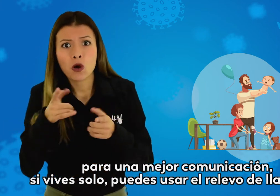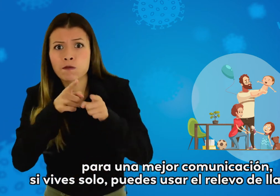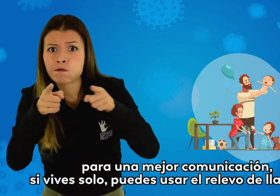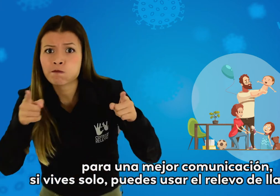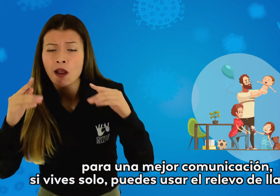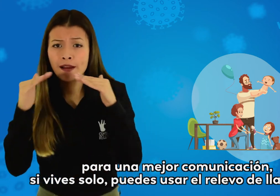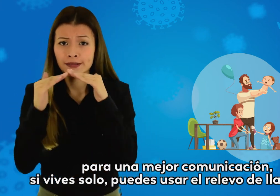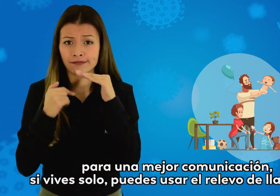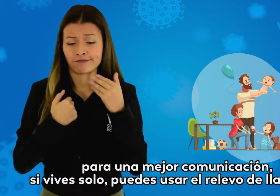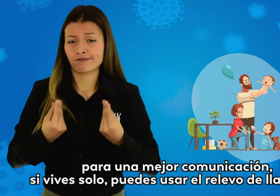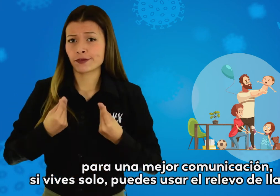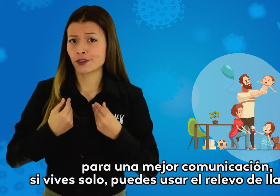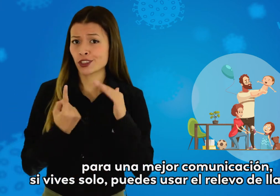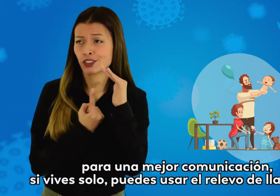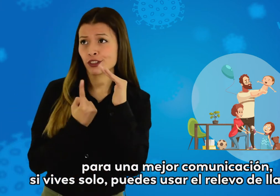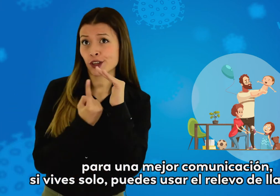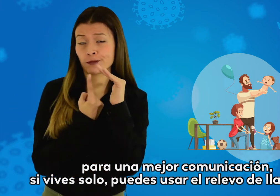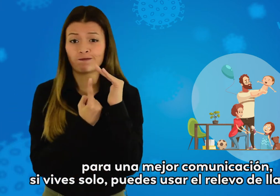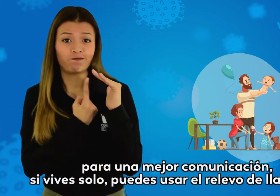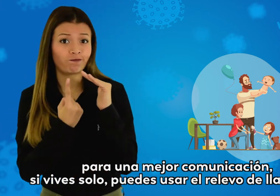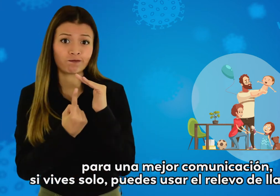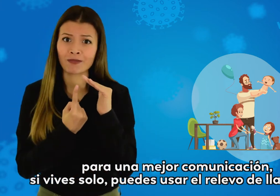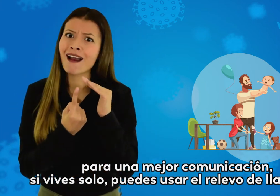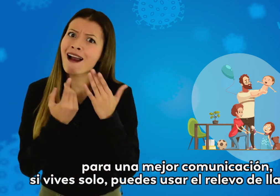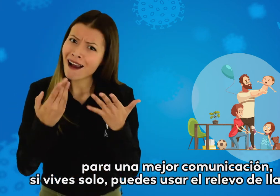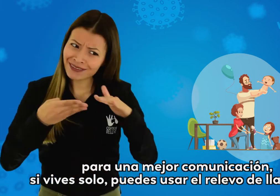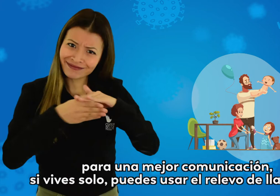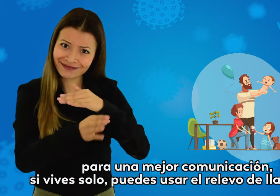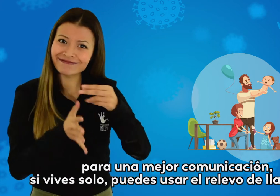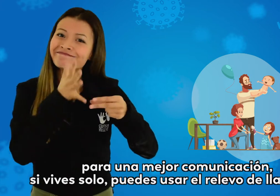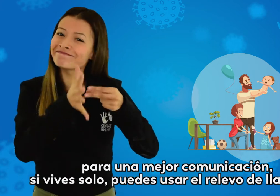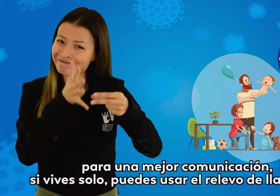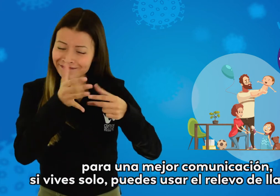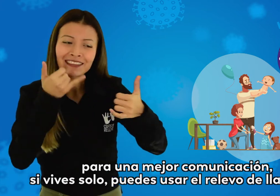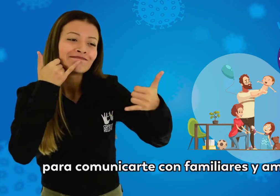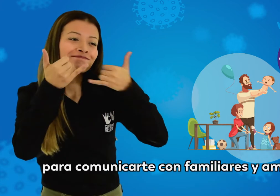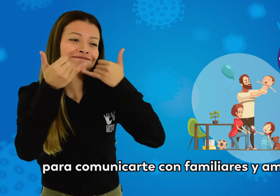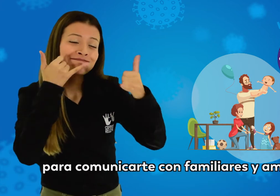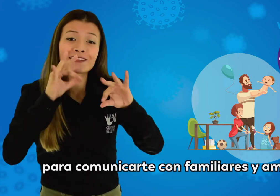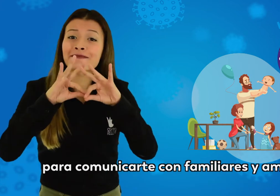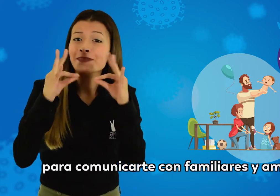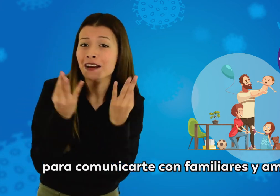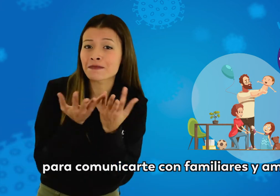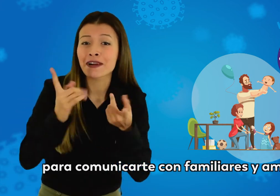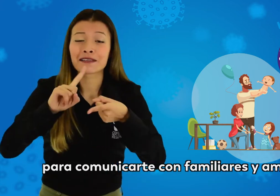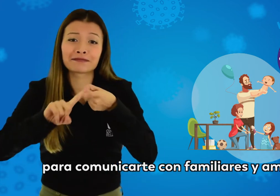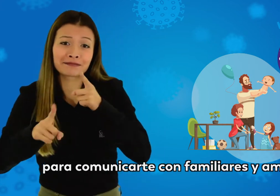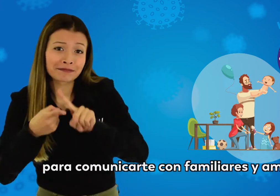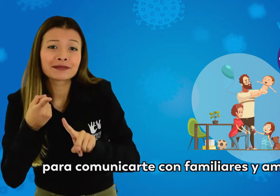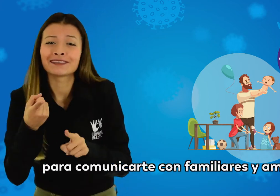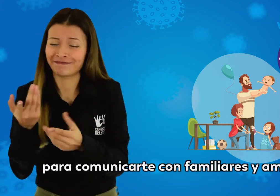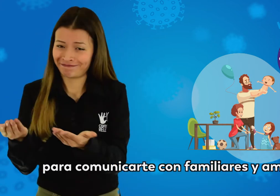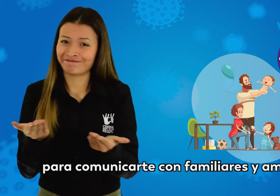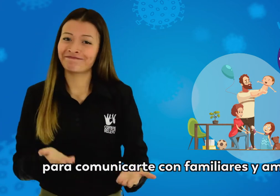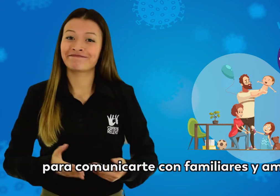Si vives solo, puedes usar el relevo de llamadas para comunicarte con familiares y amigos.